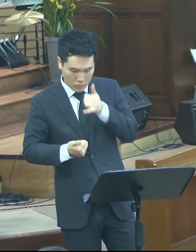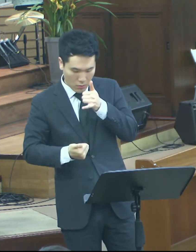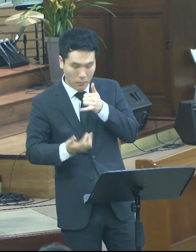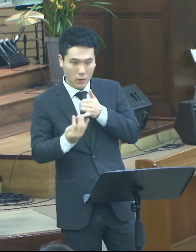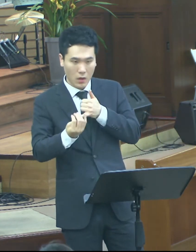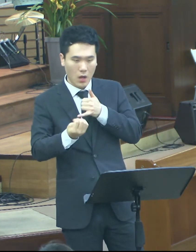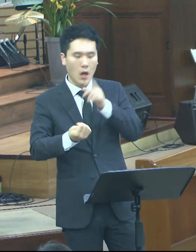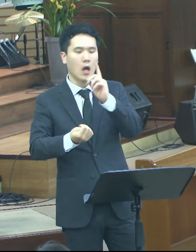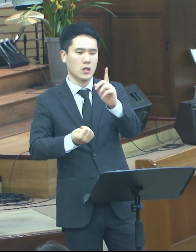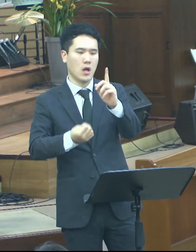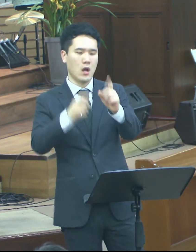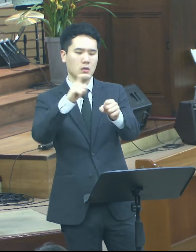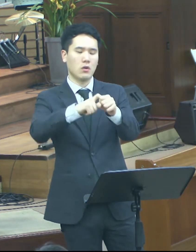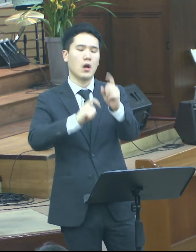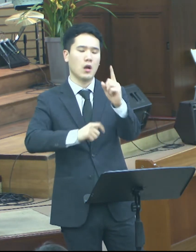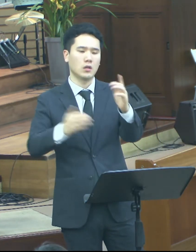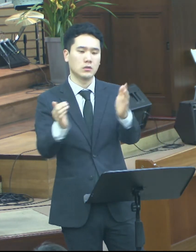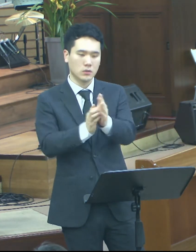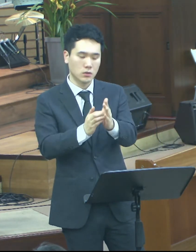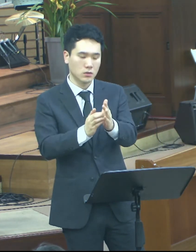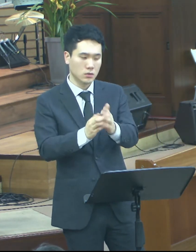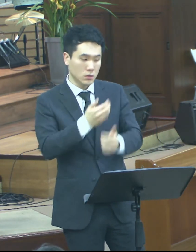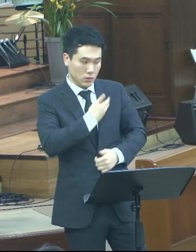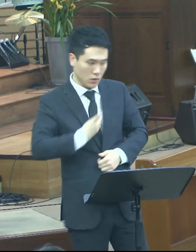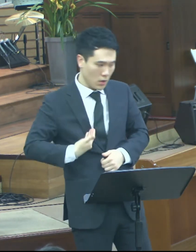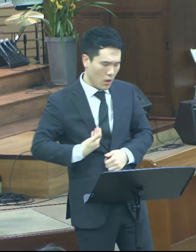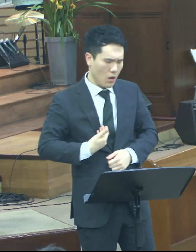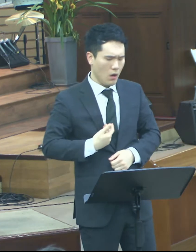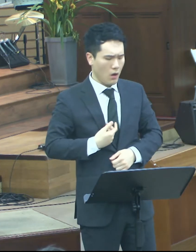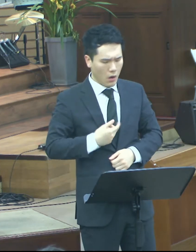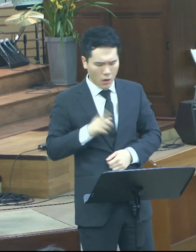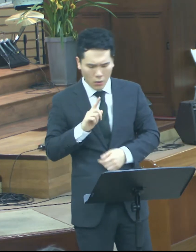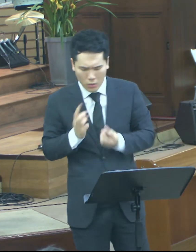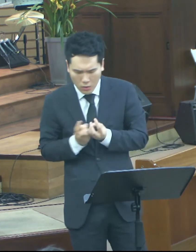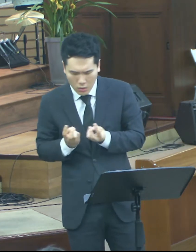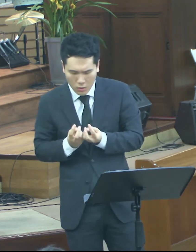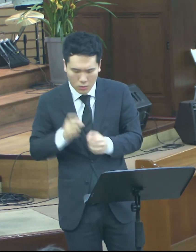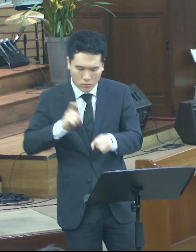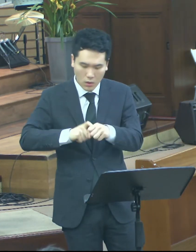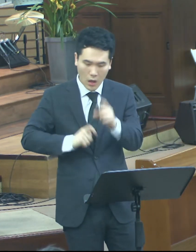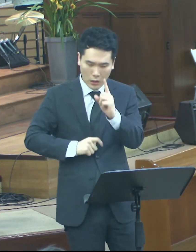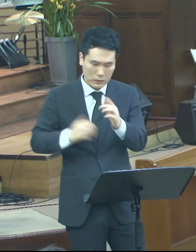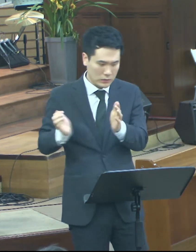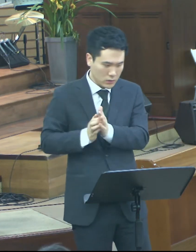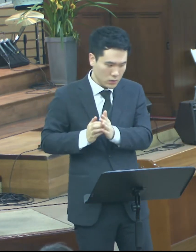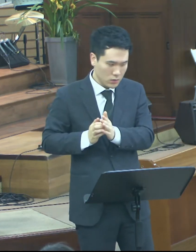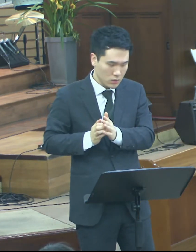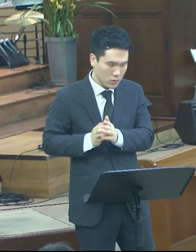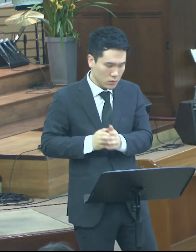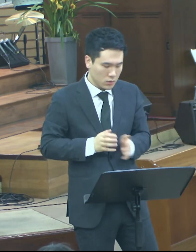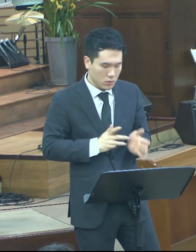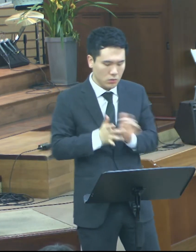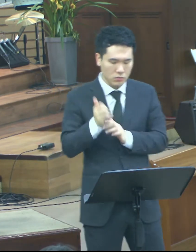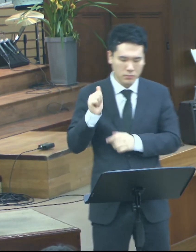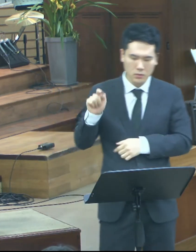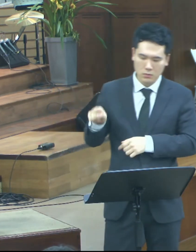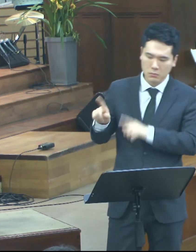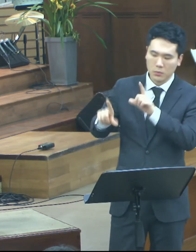자, 그 제자들이 빵이 1개밖에 없네 이랬는데 예수님이 이런 말씀을 15절에 하셨죠. 바리새인들의 누룩과